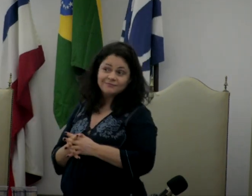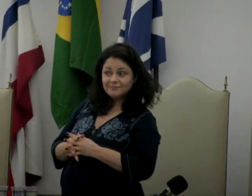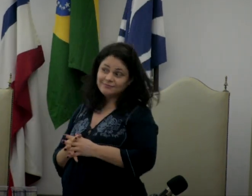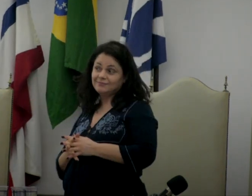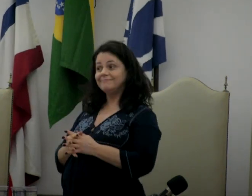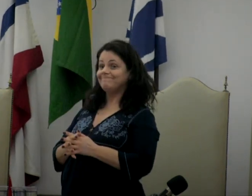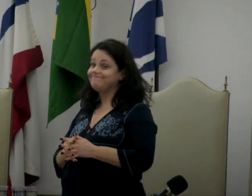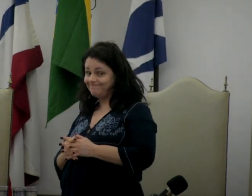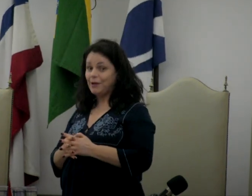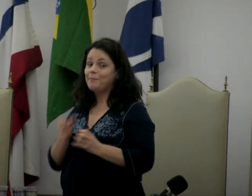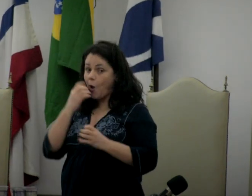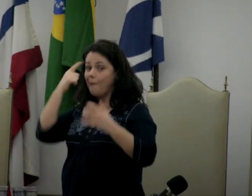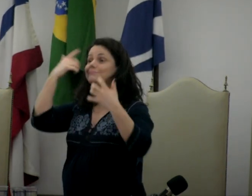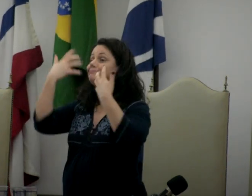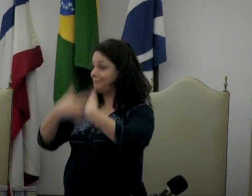anormal?